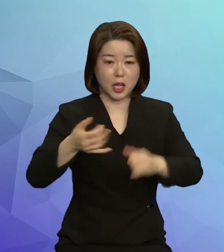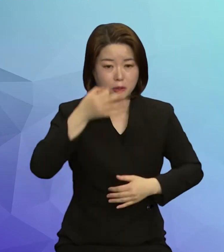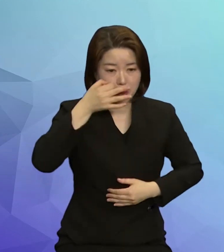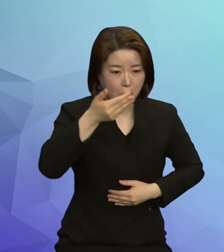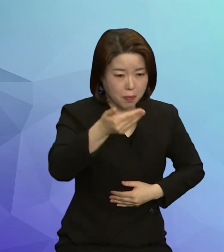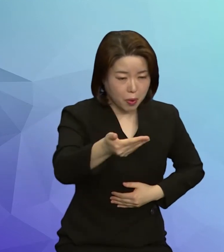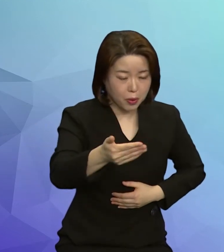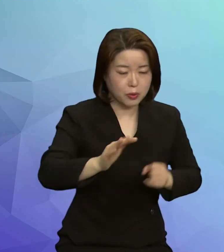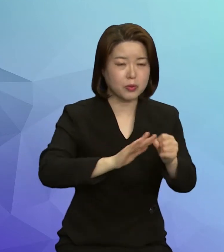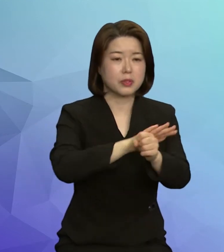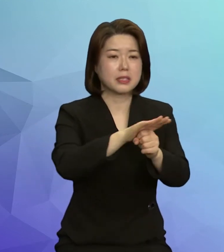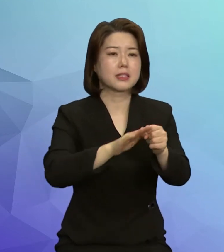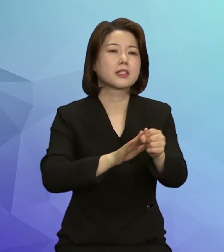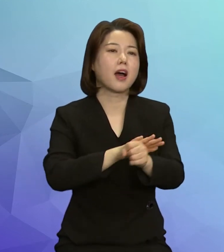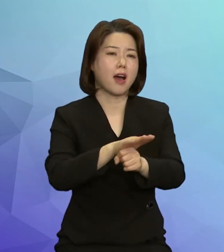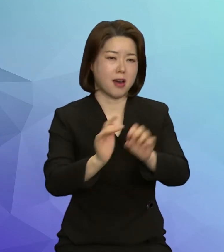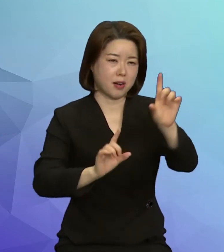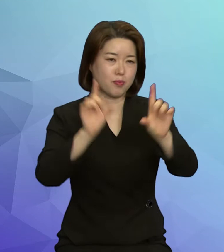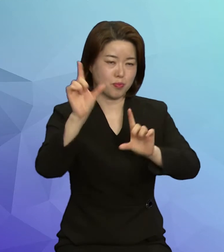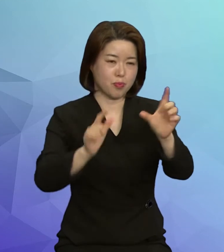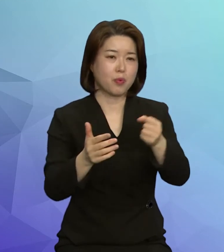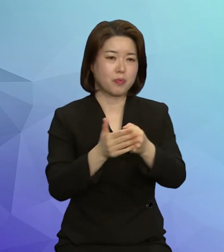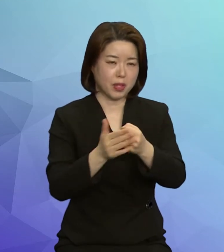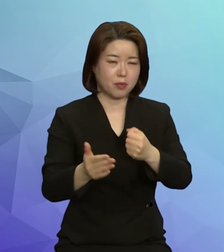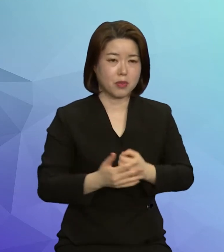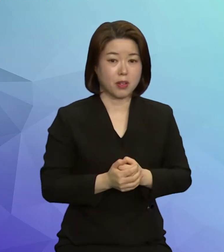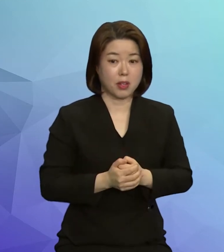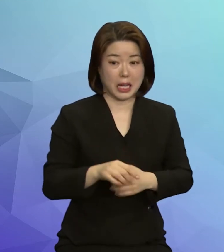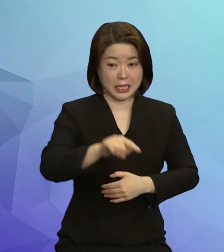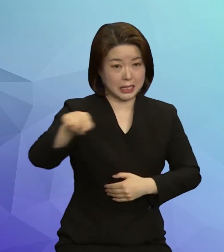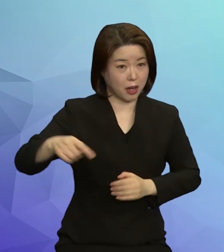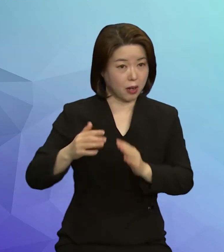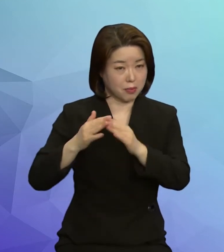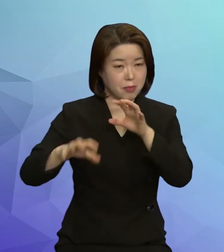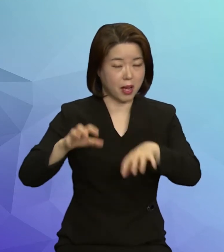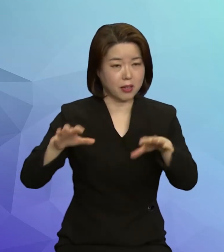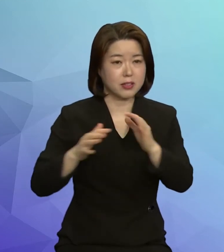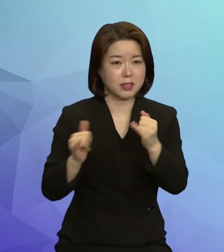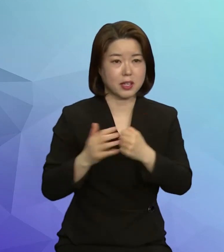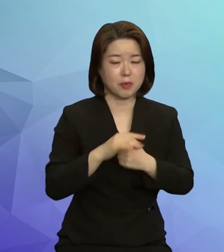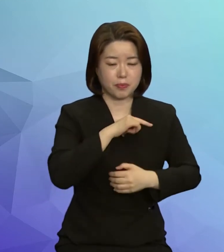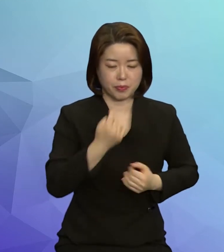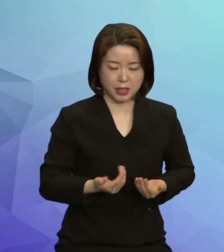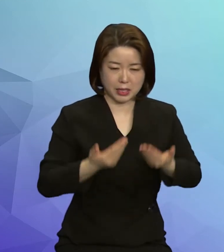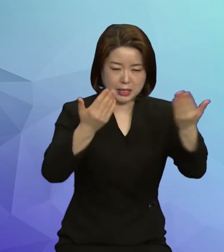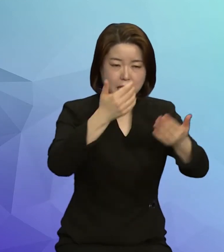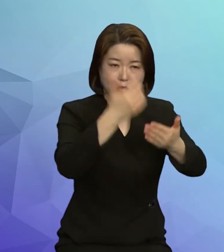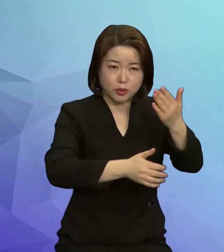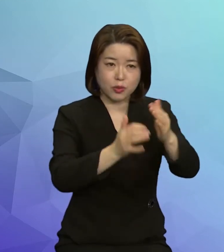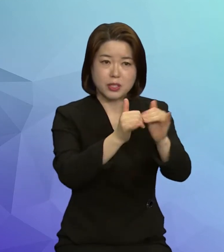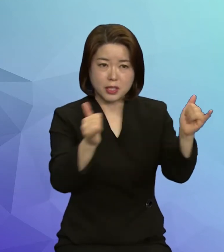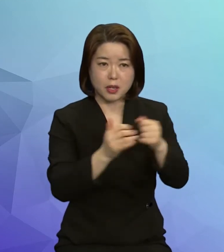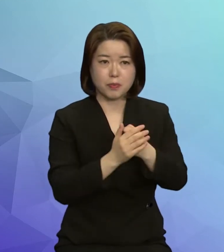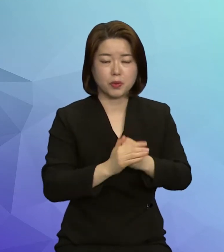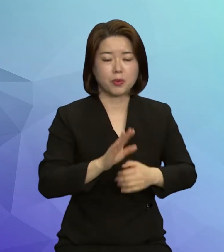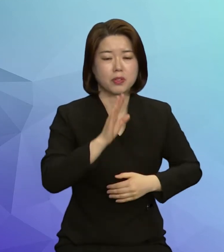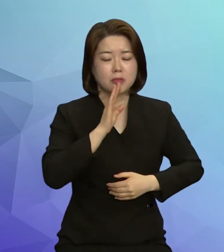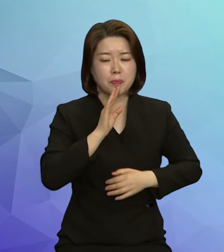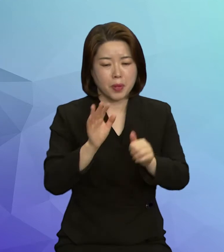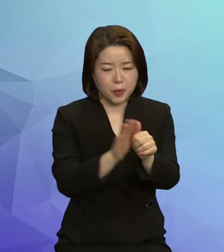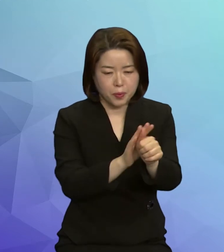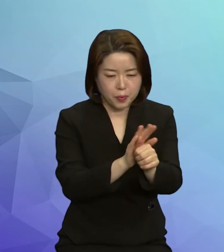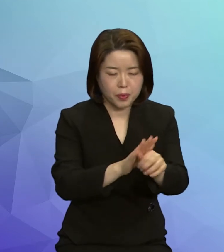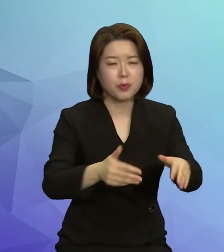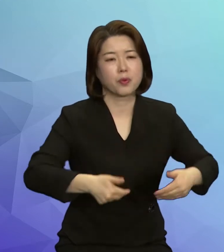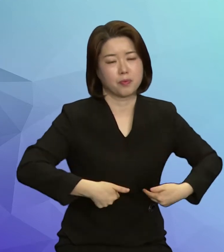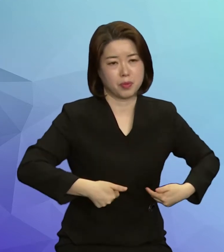보여준 자비와 사랑이었습니다. 그 아미시 마을 사람들은 희생자의 유족들도